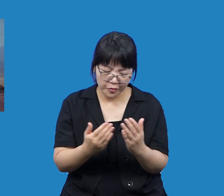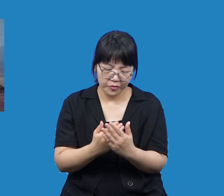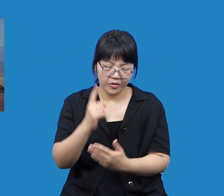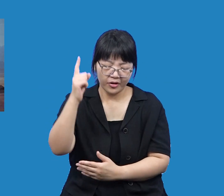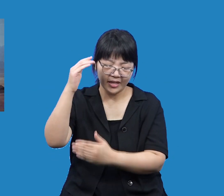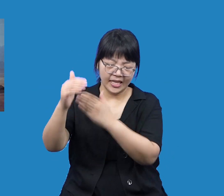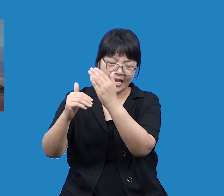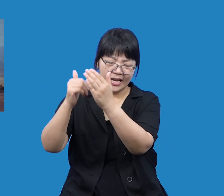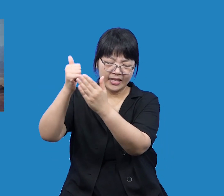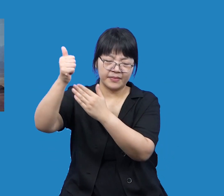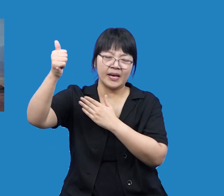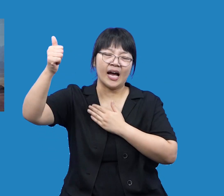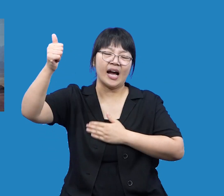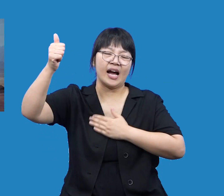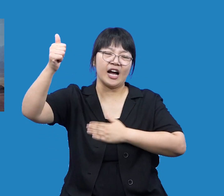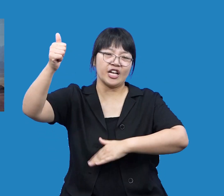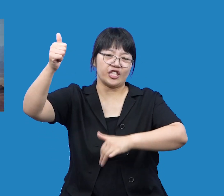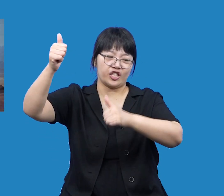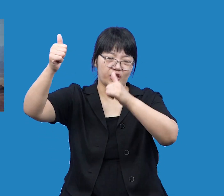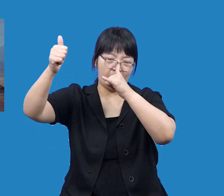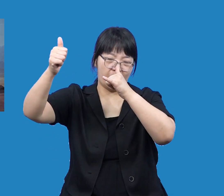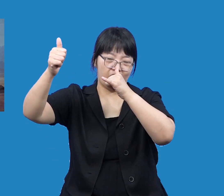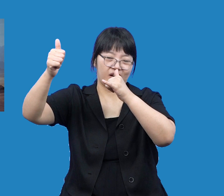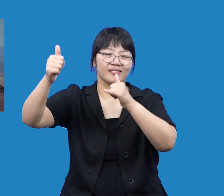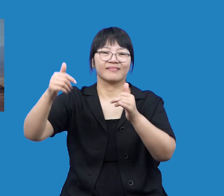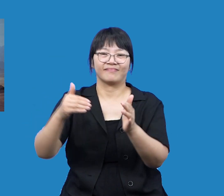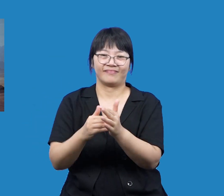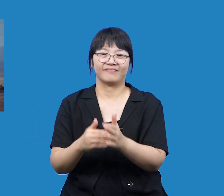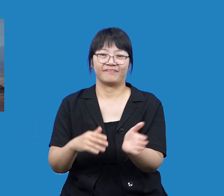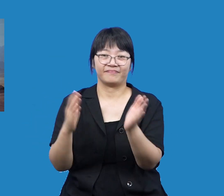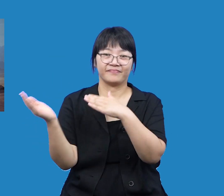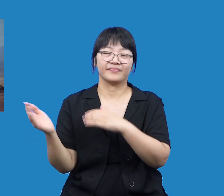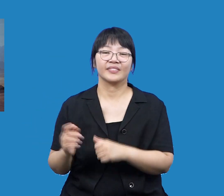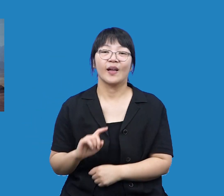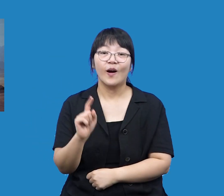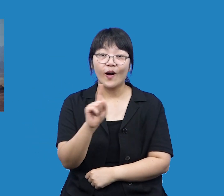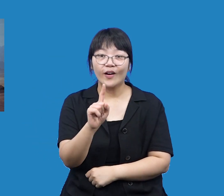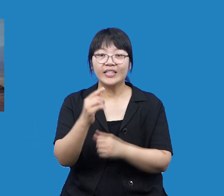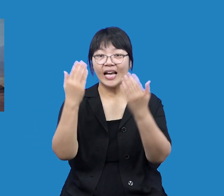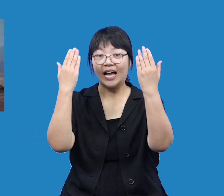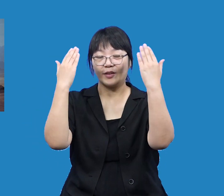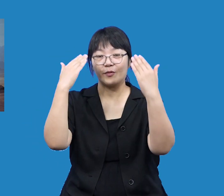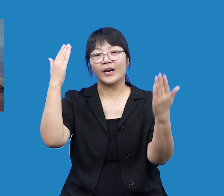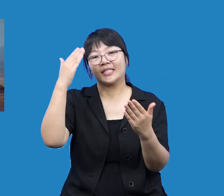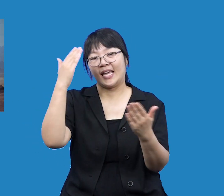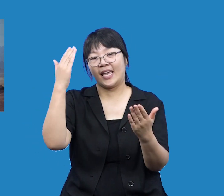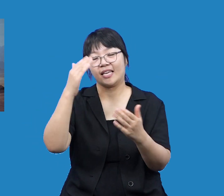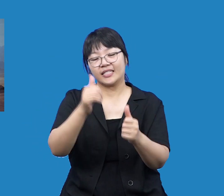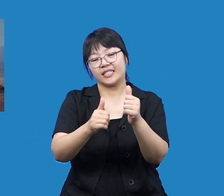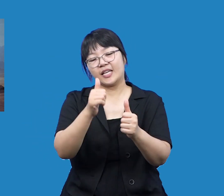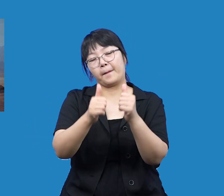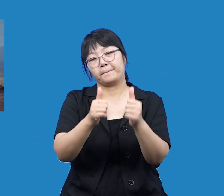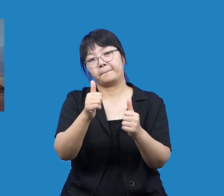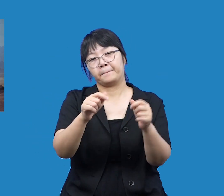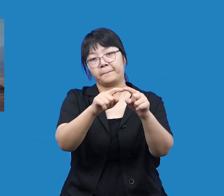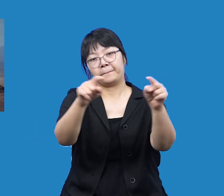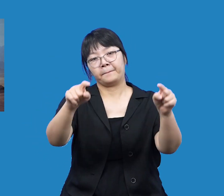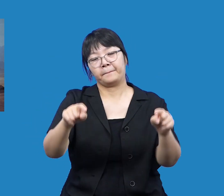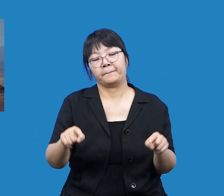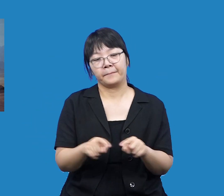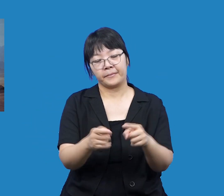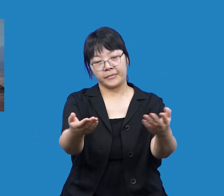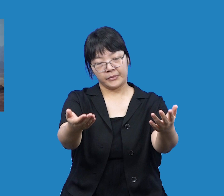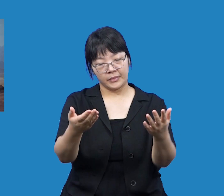때문입니다. 어떤 미션 스쿨에 학생이 시험을 치르게 되었는데 도무지